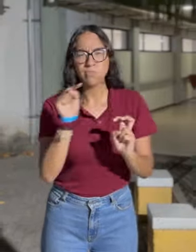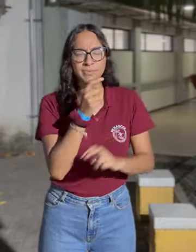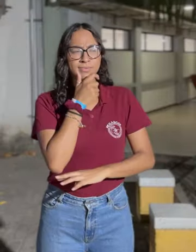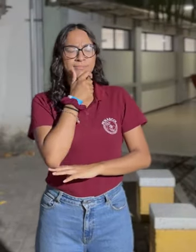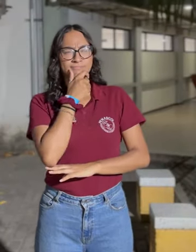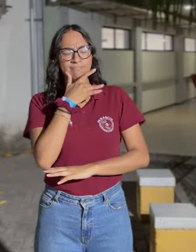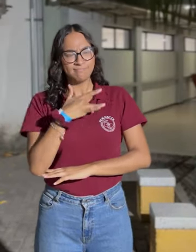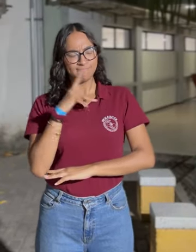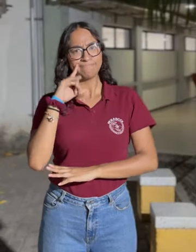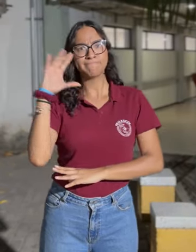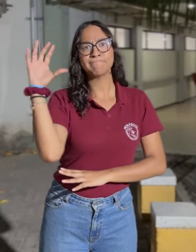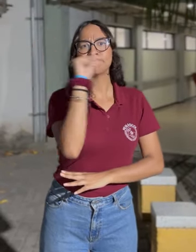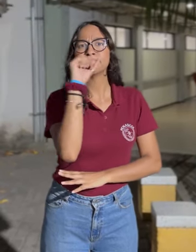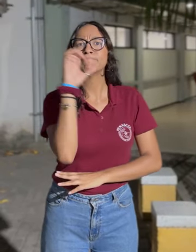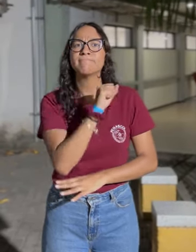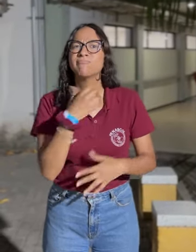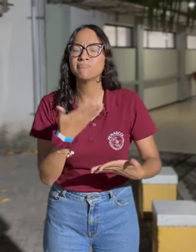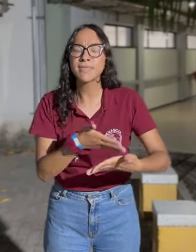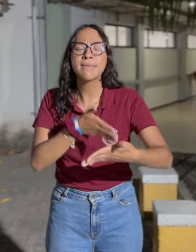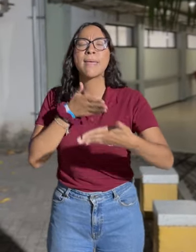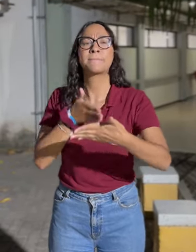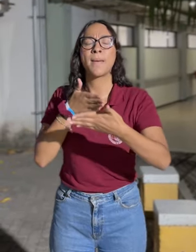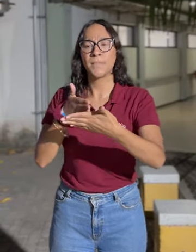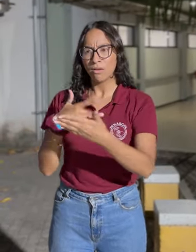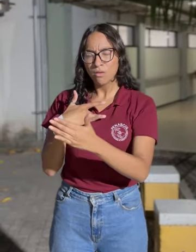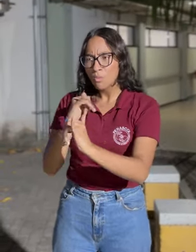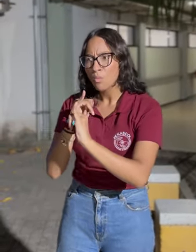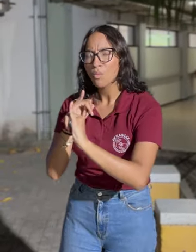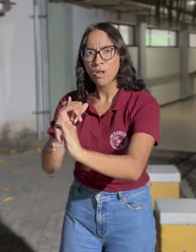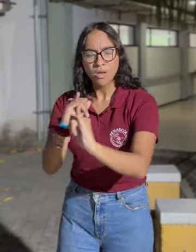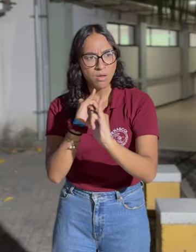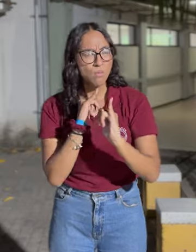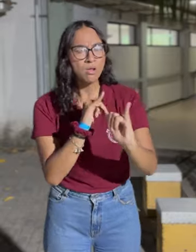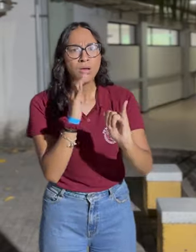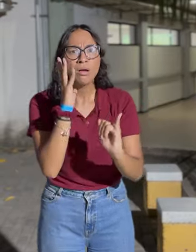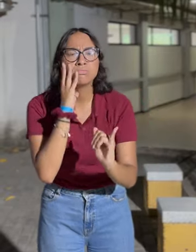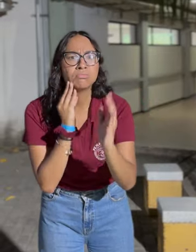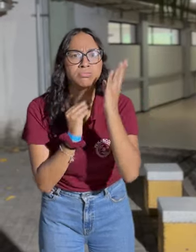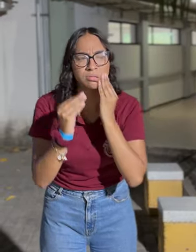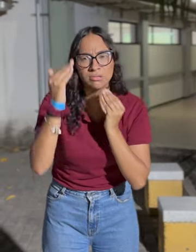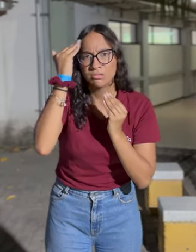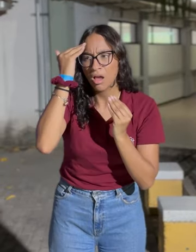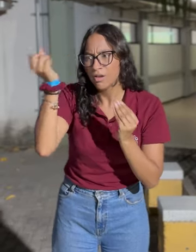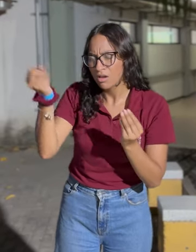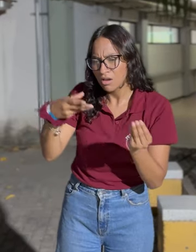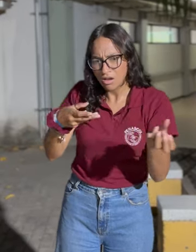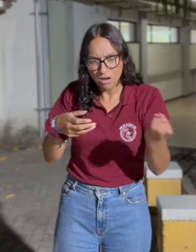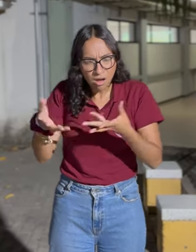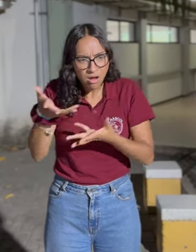En esta reunión, algunos de los participantes se dieron cuenta que las barreras que enfrentaban eran similares entre ellos. Compartieron de